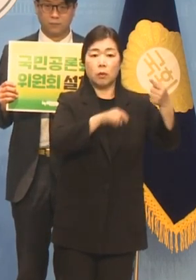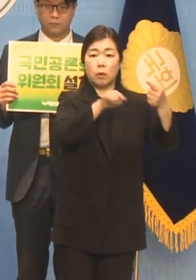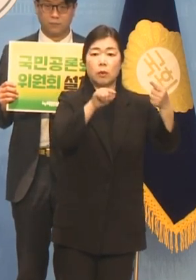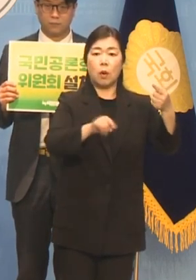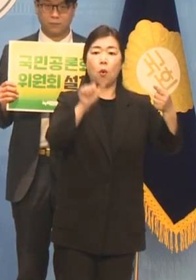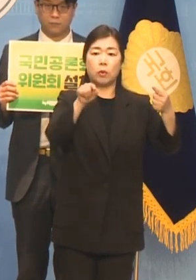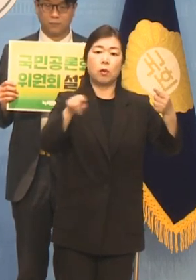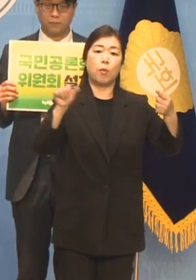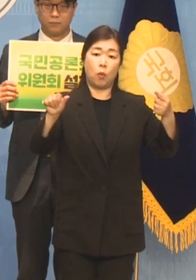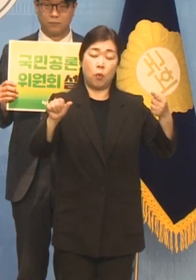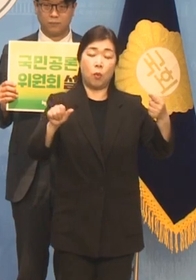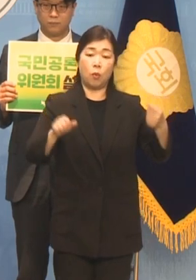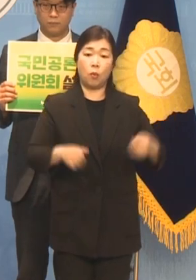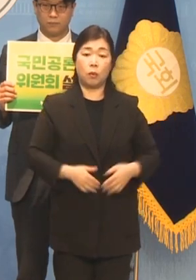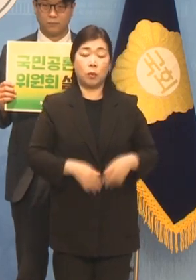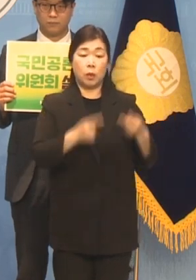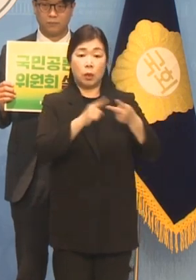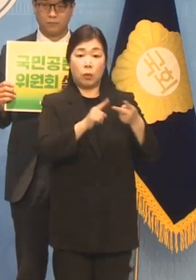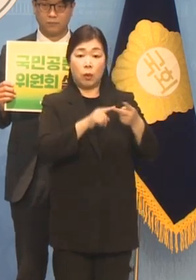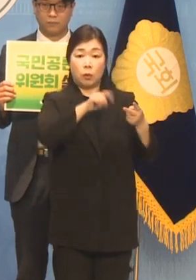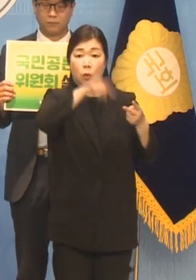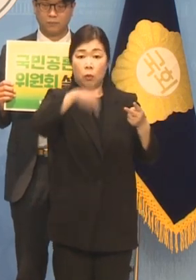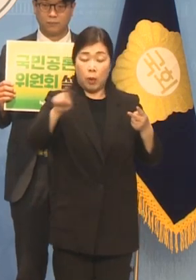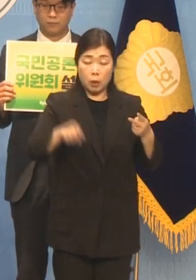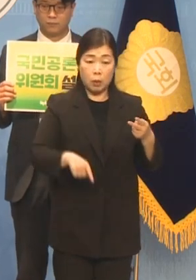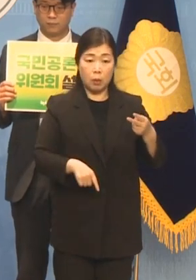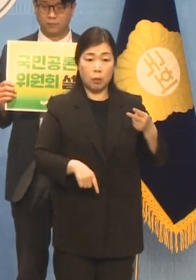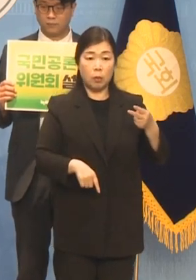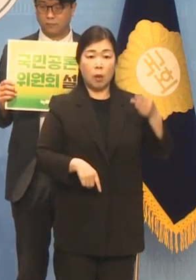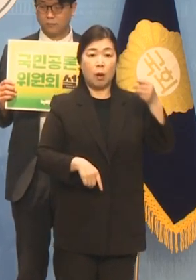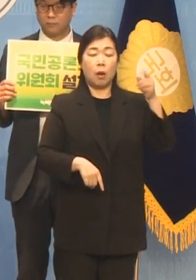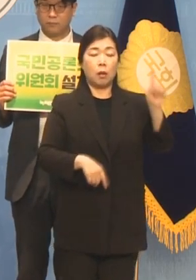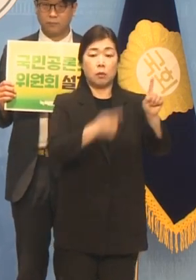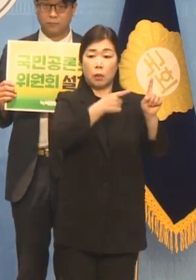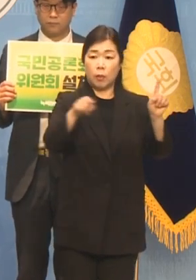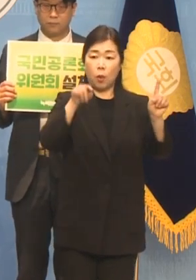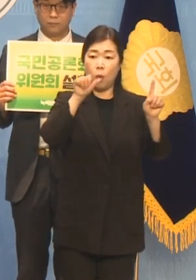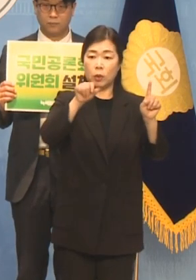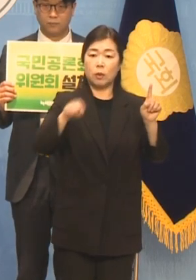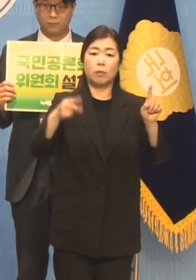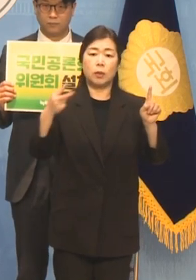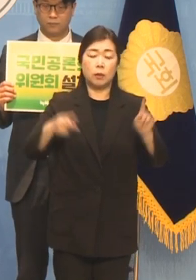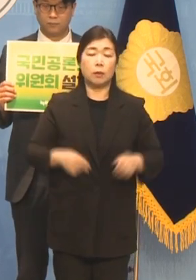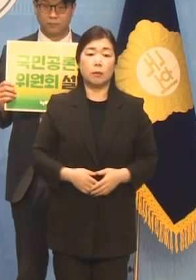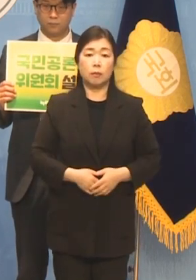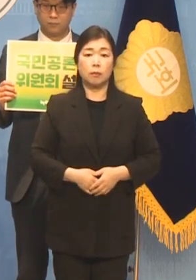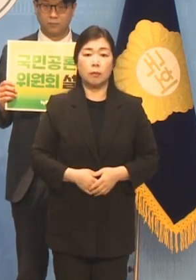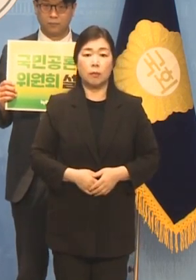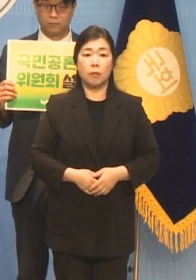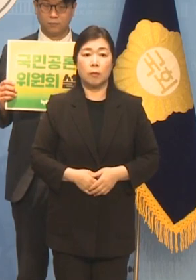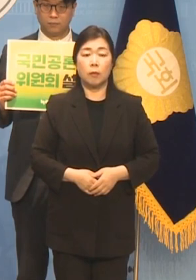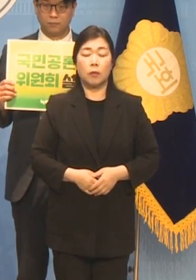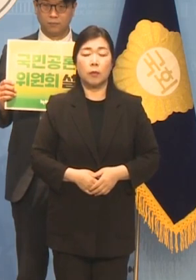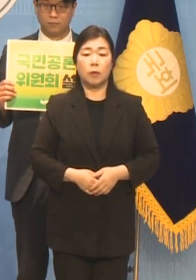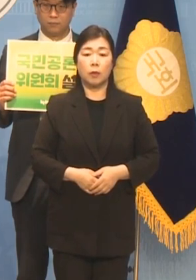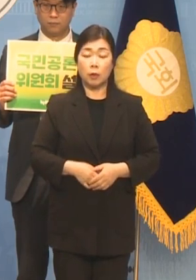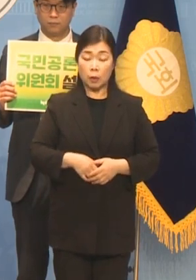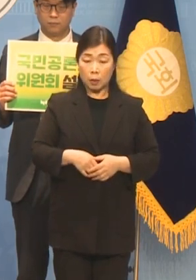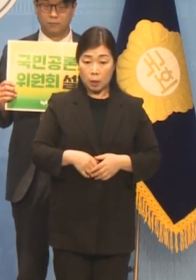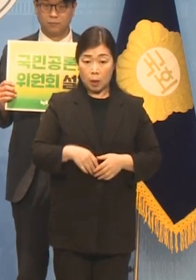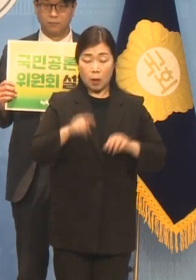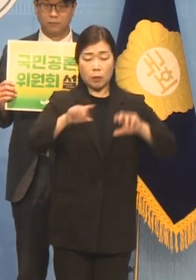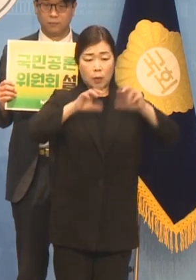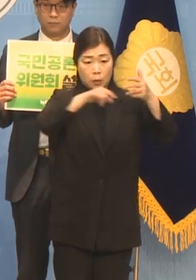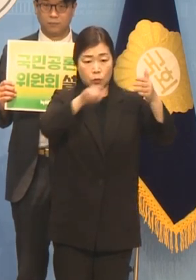5.5명, 2위 노르웨이는 5.2명이므로 우리나라는 그의 2분의 1도 되지 않습니다. OECD 나라